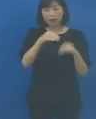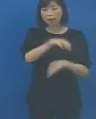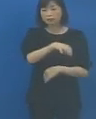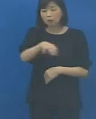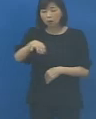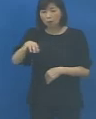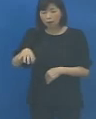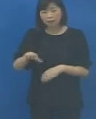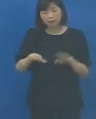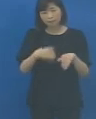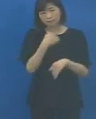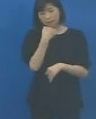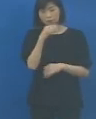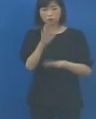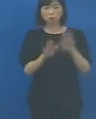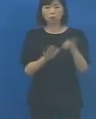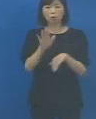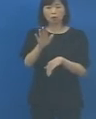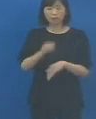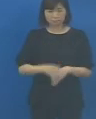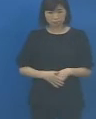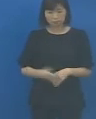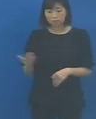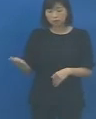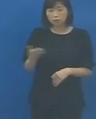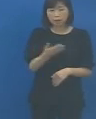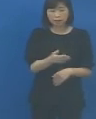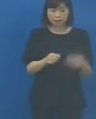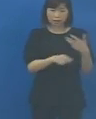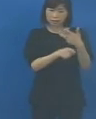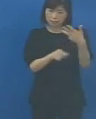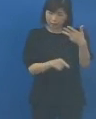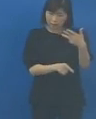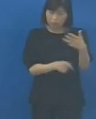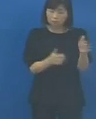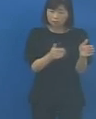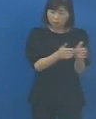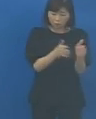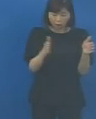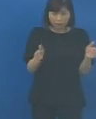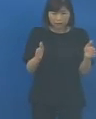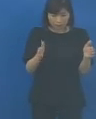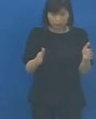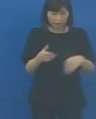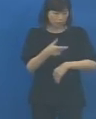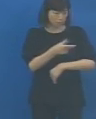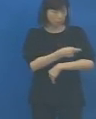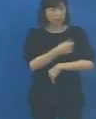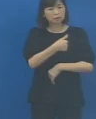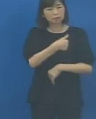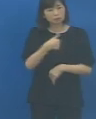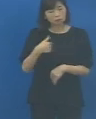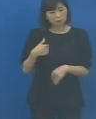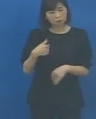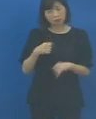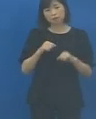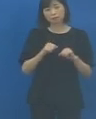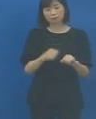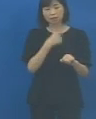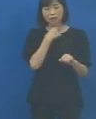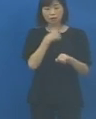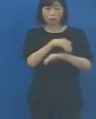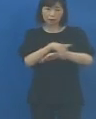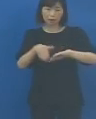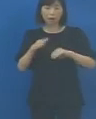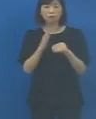が、順次今8月中に、開始できるように確認をしていくということであります。でこれにつきましては今